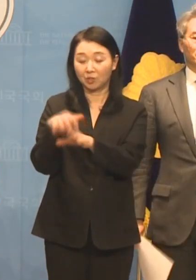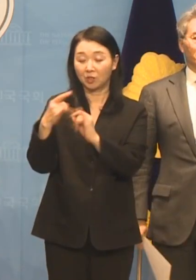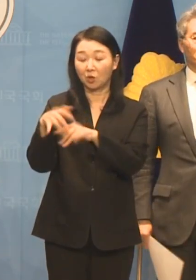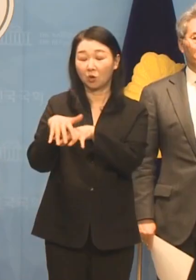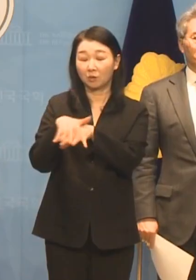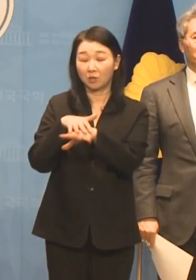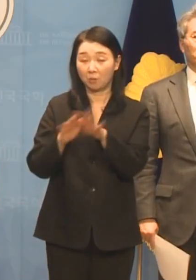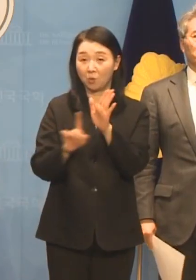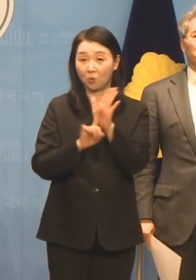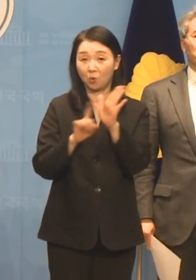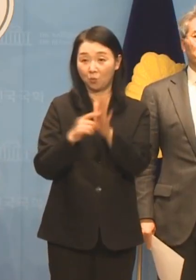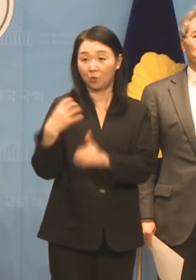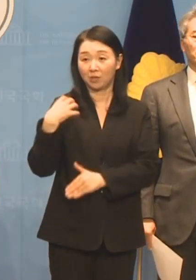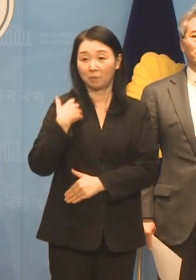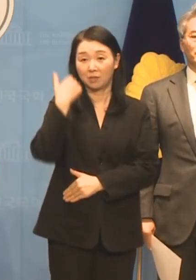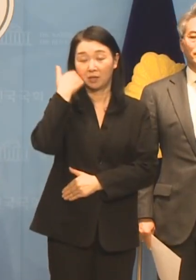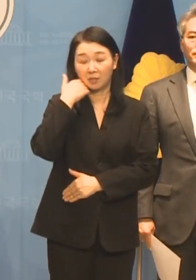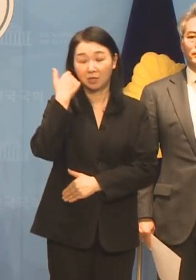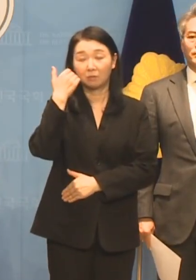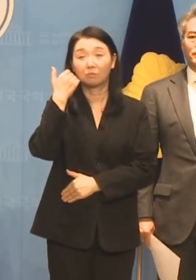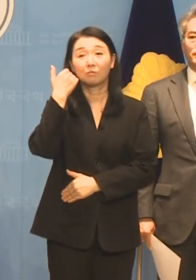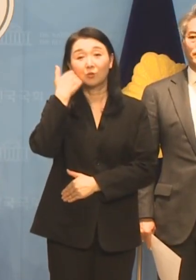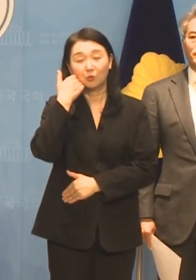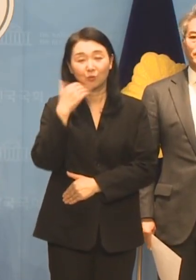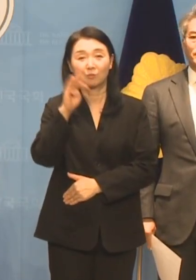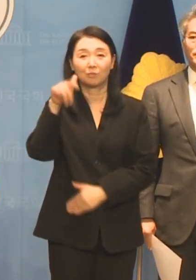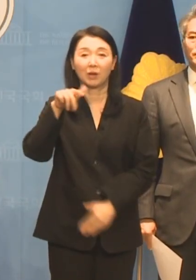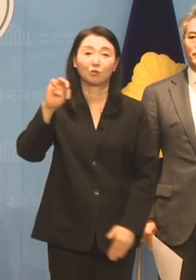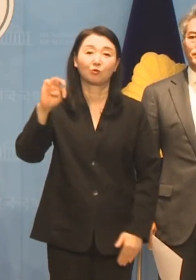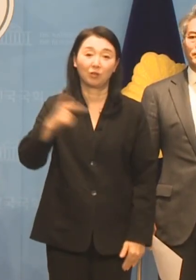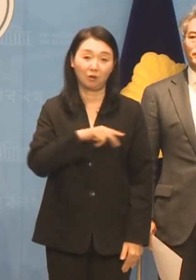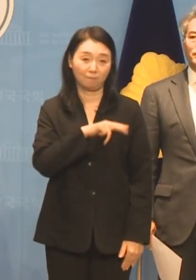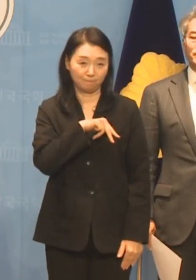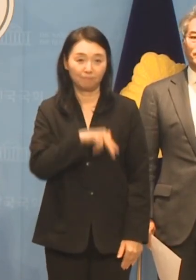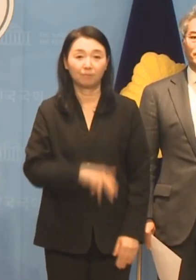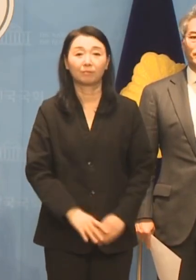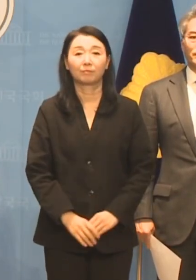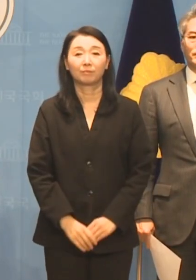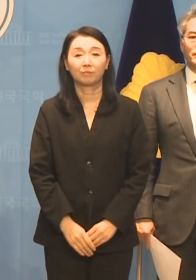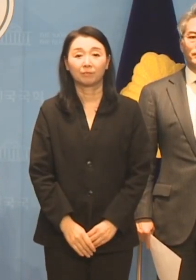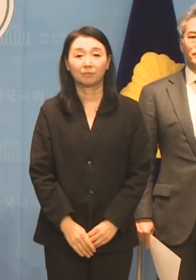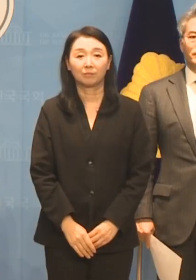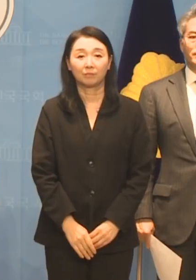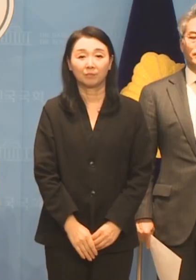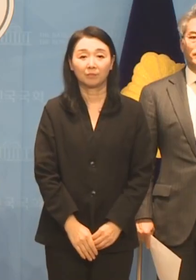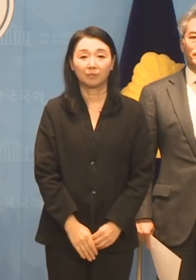공보 단장을 맡고 있는 박수현 의원입니다. 오늘